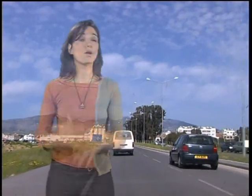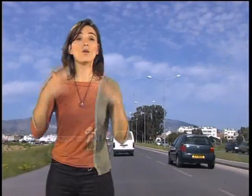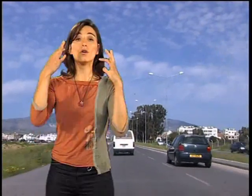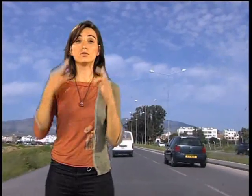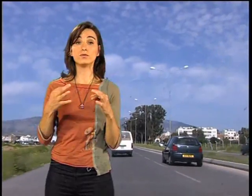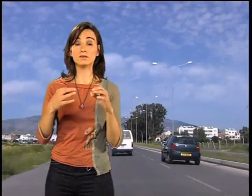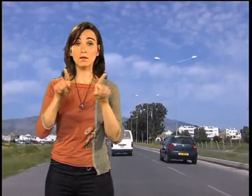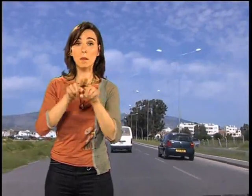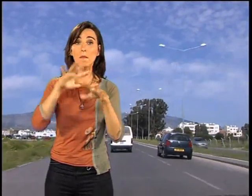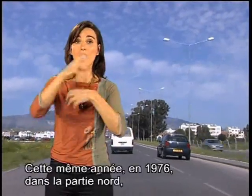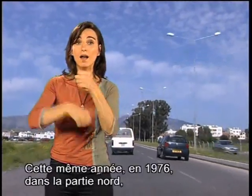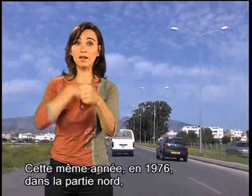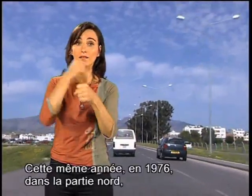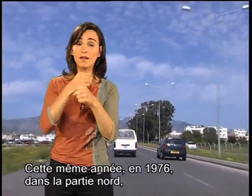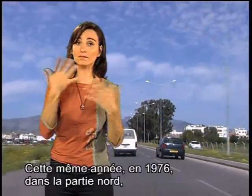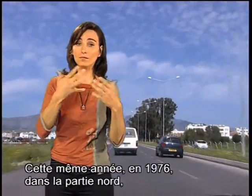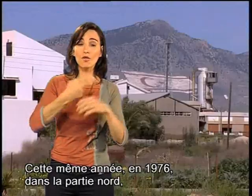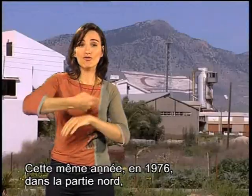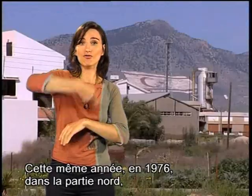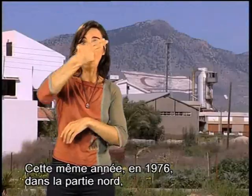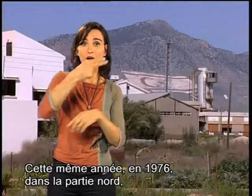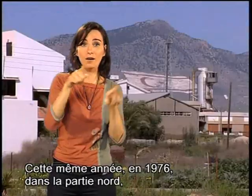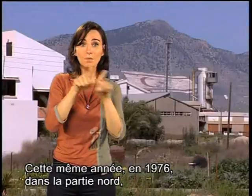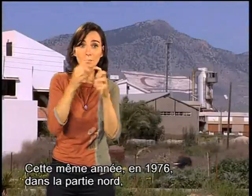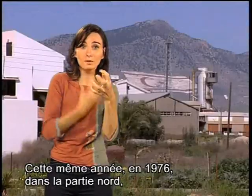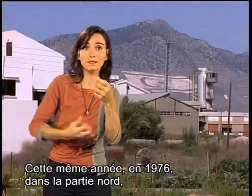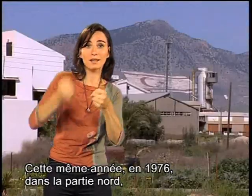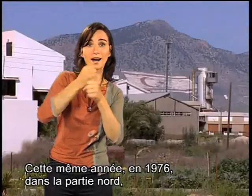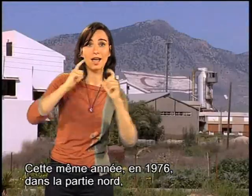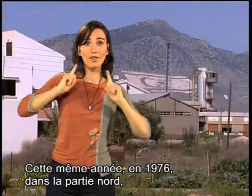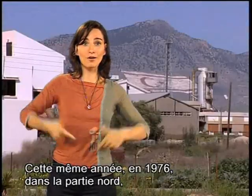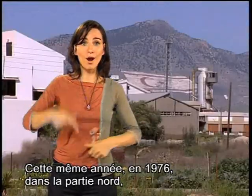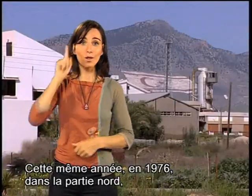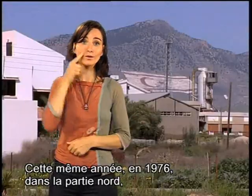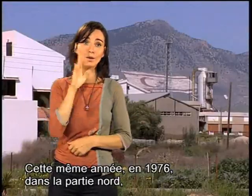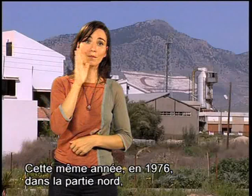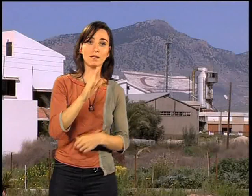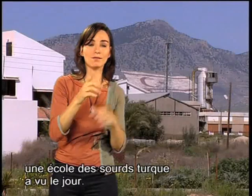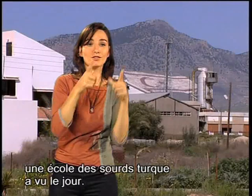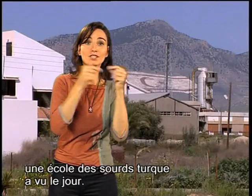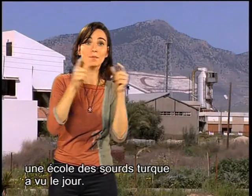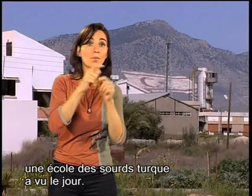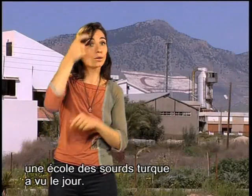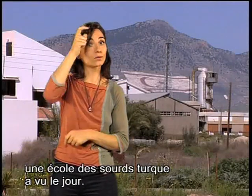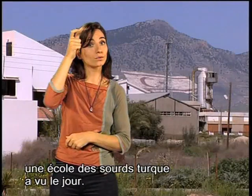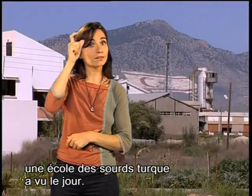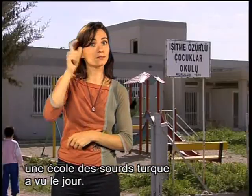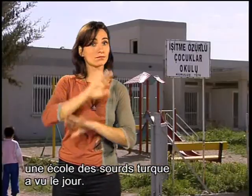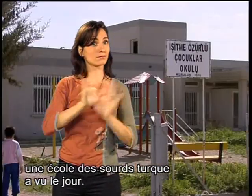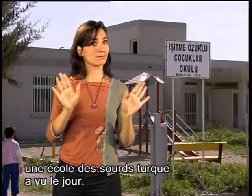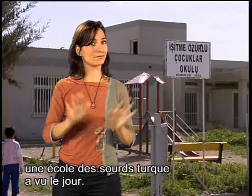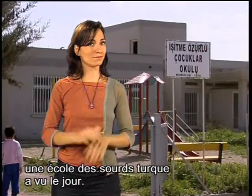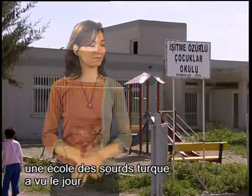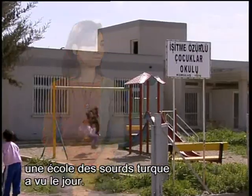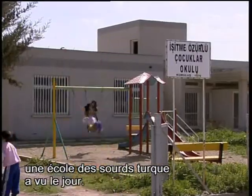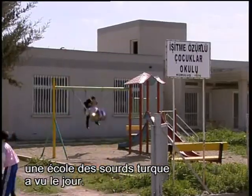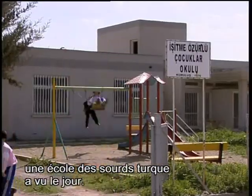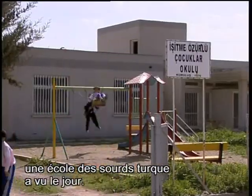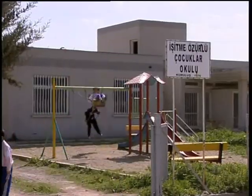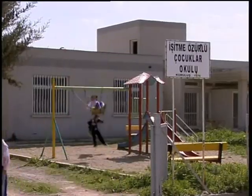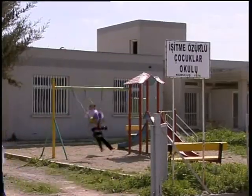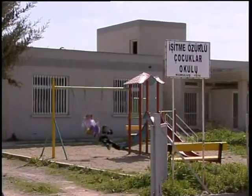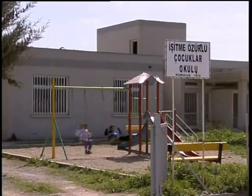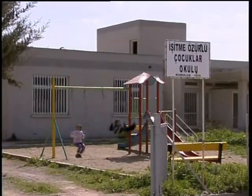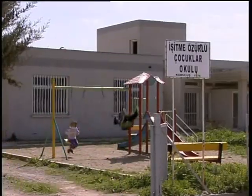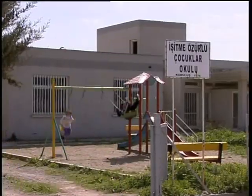Yannis Cette même année, en 1976, dans la partie nord, une école des Sours turcs a vu le jour. Oh!